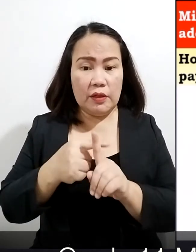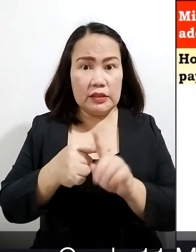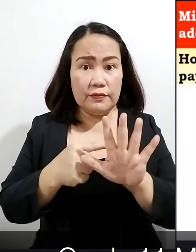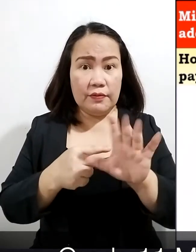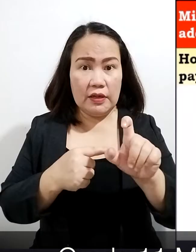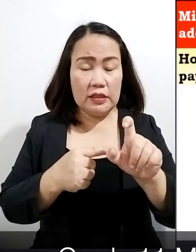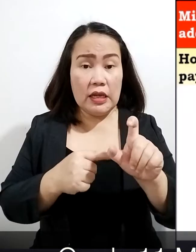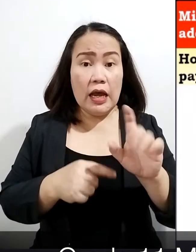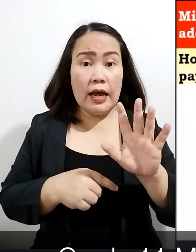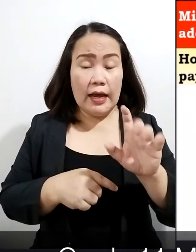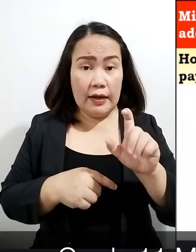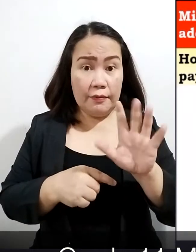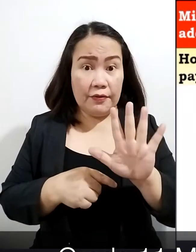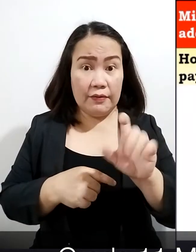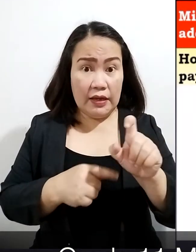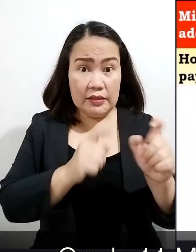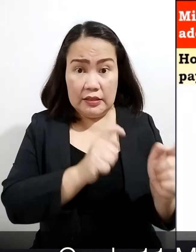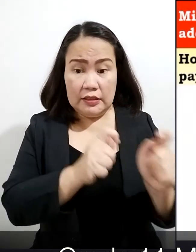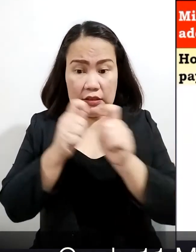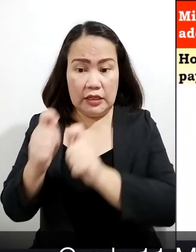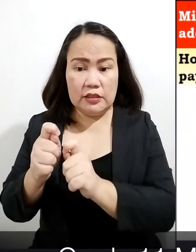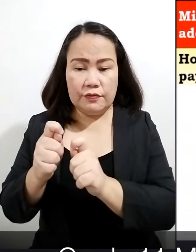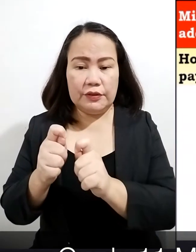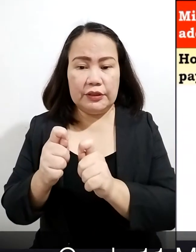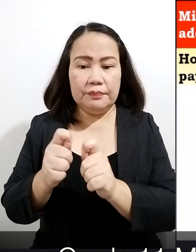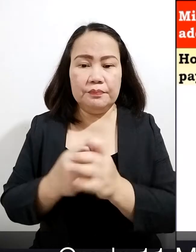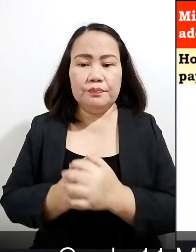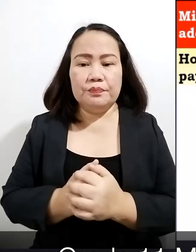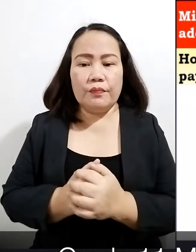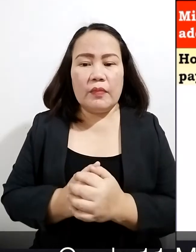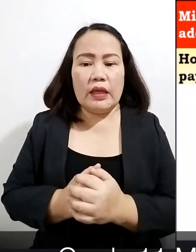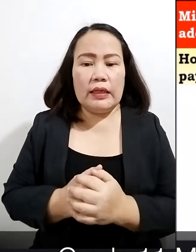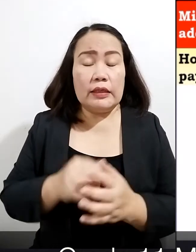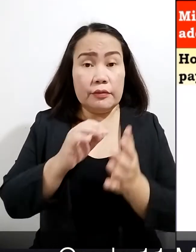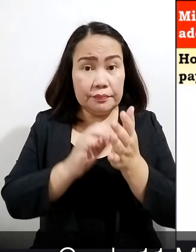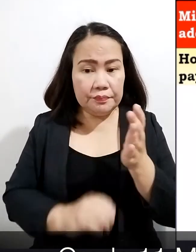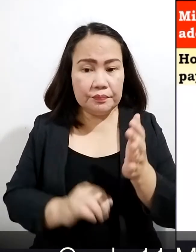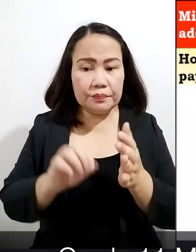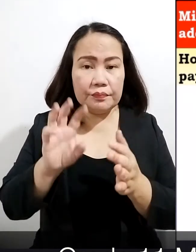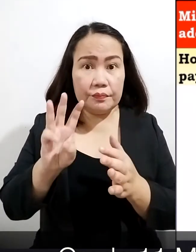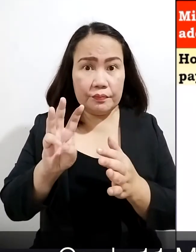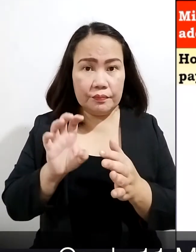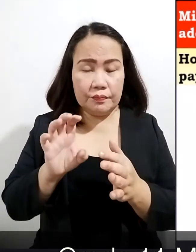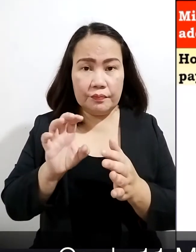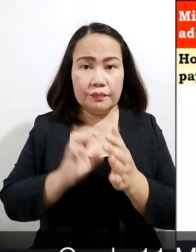equation. Next, kuhanin natin yung difference ng 600 at 150.